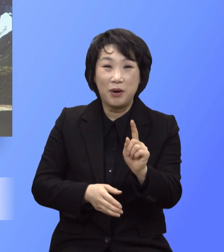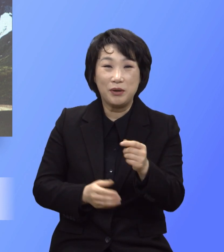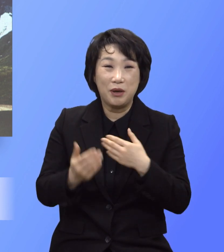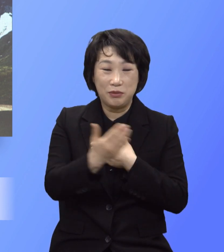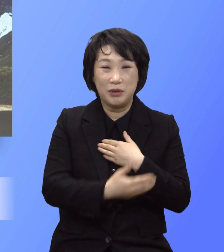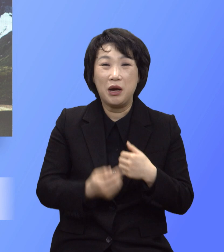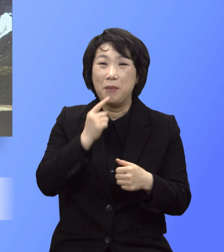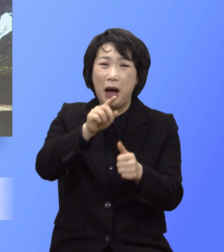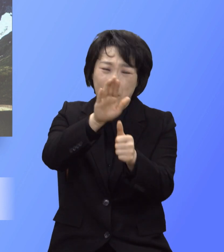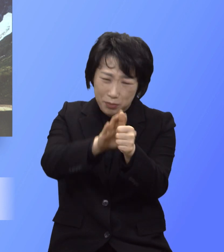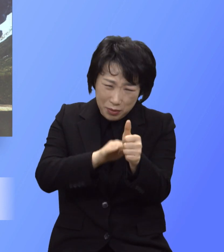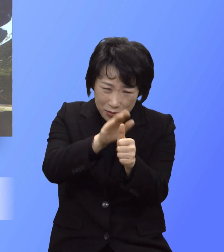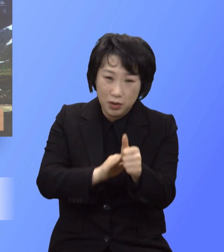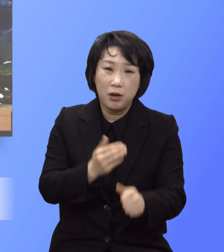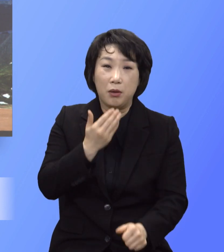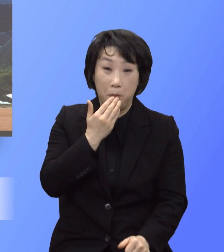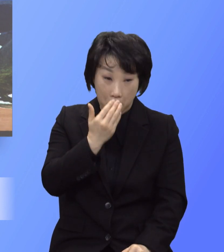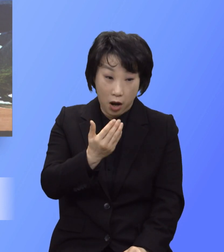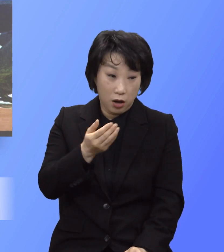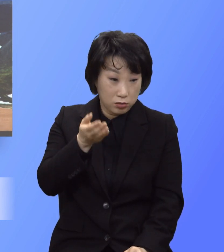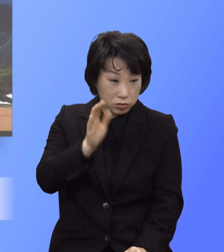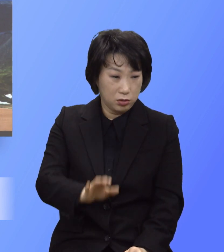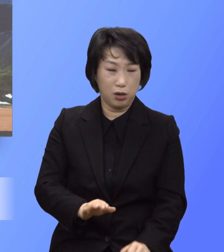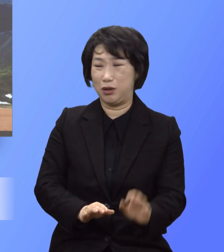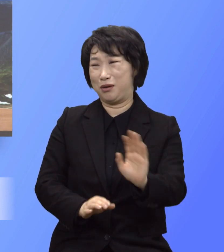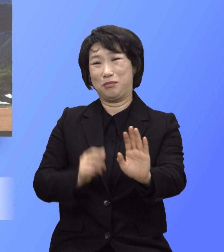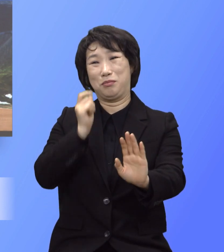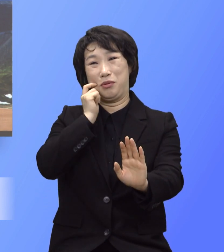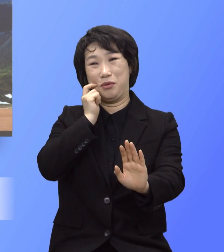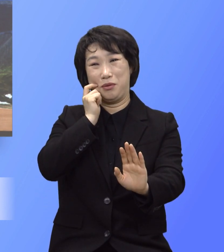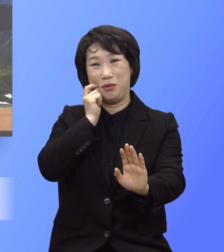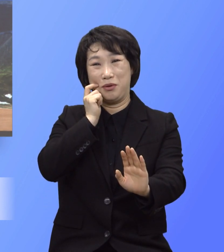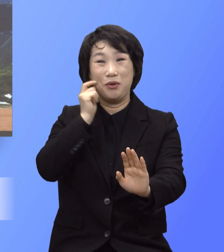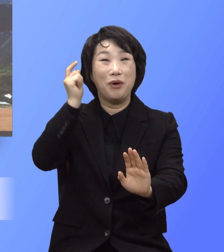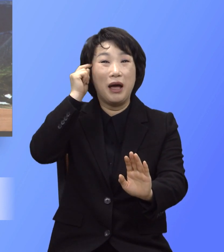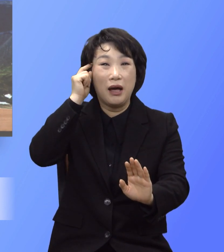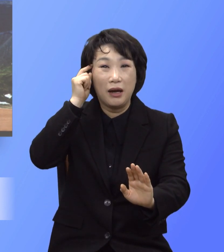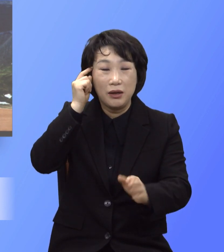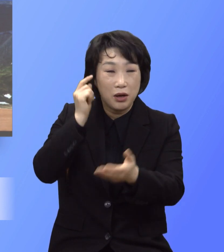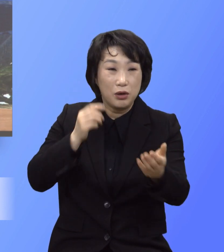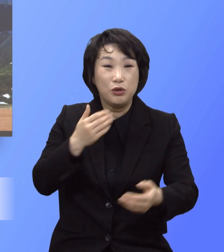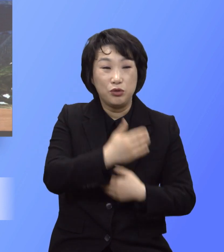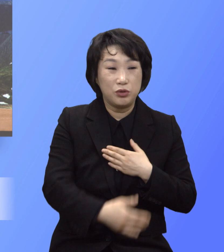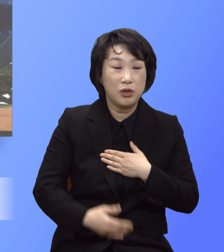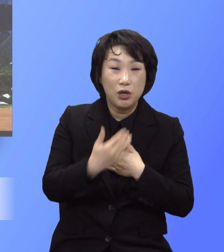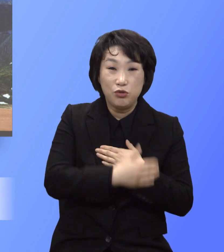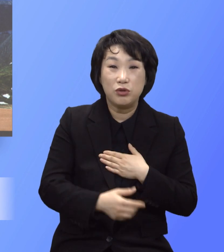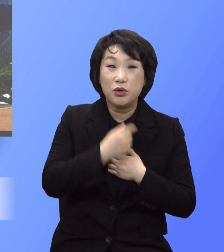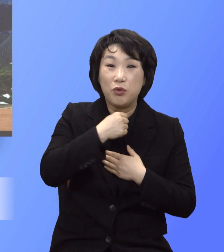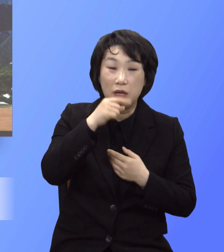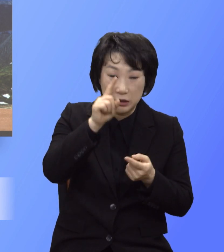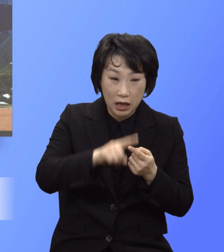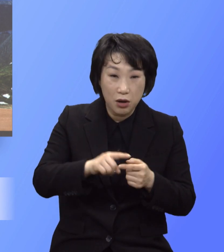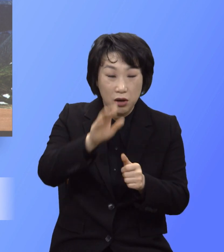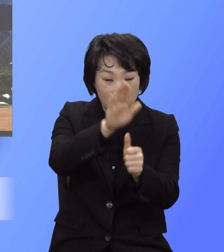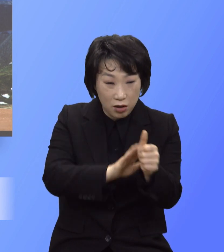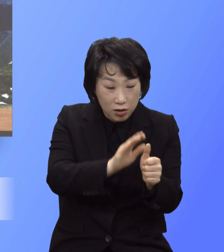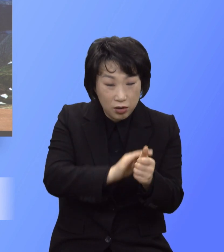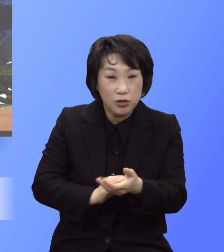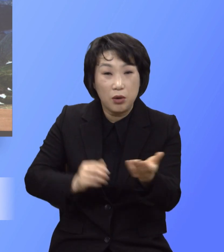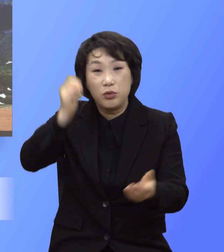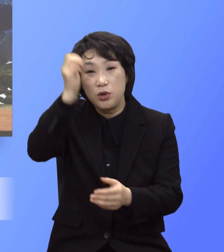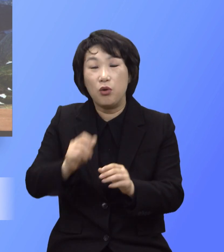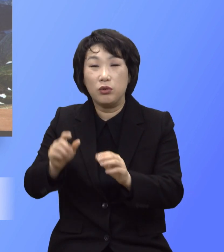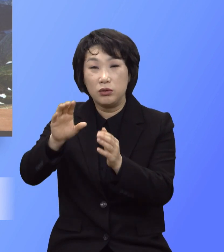좋은 소리 얼마든지 할 수 있습니다. 그래서 안 되는 이유가 뭐냐? 육신이 원하는 소리는 여러분들의 영혼을